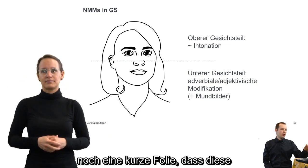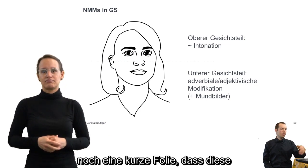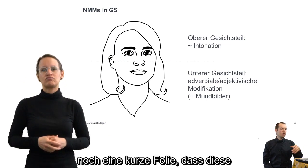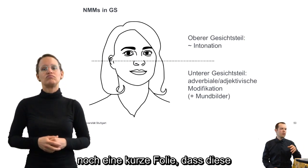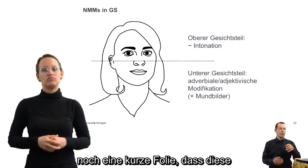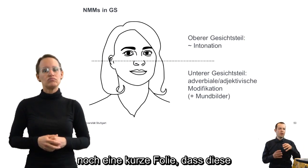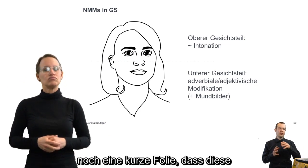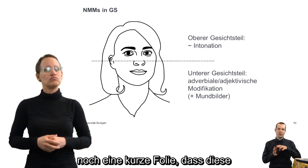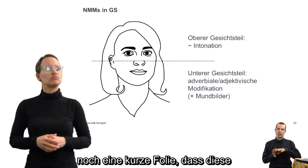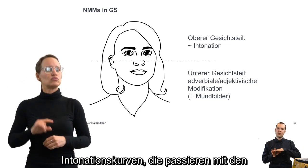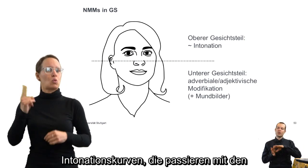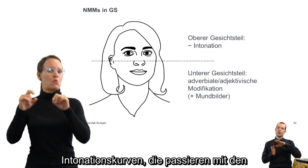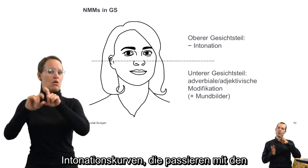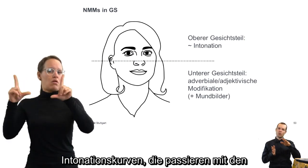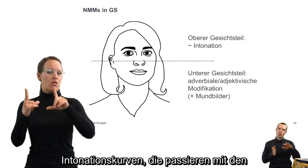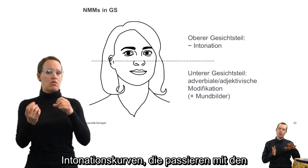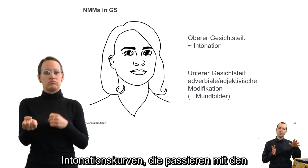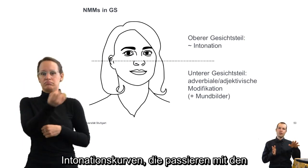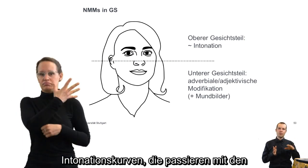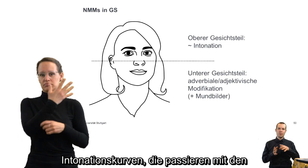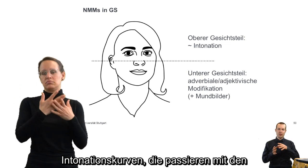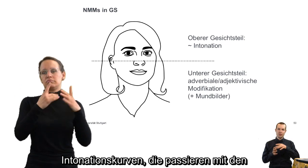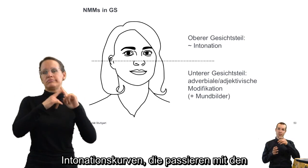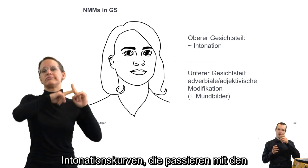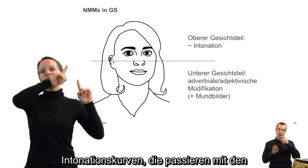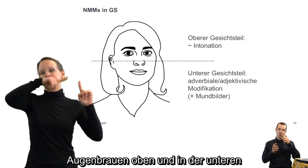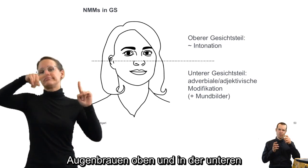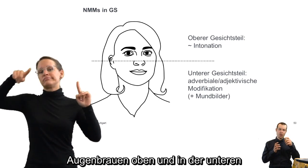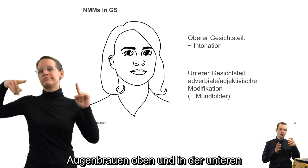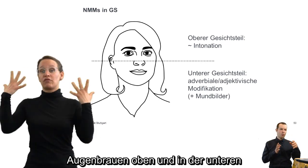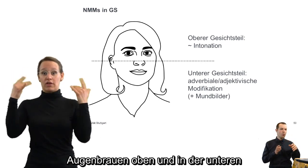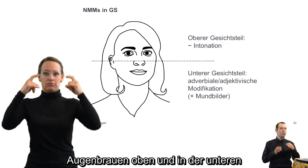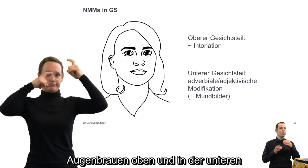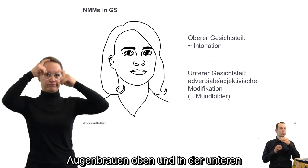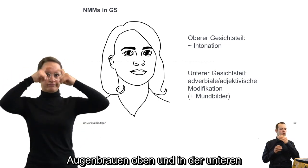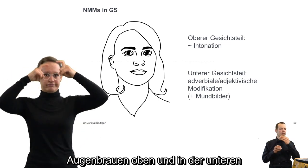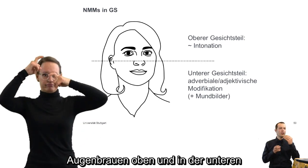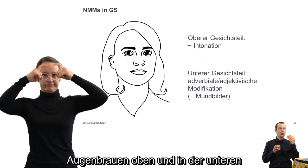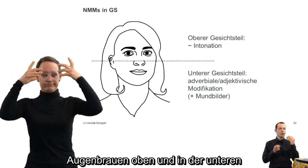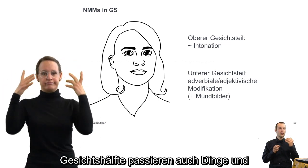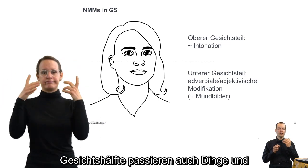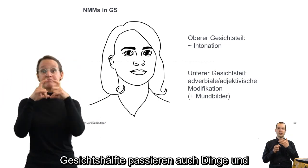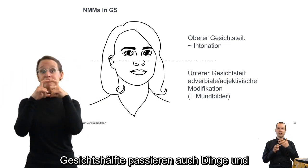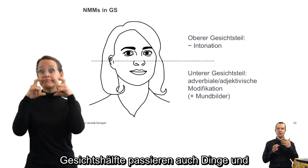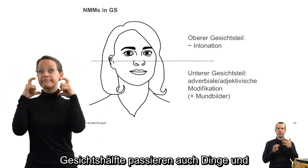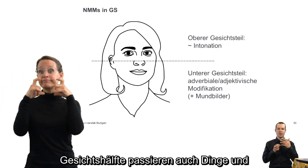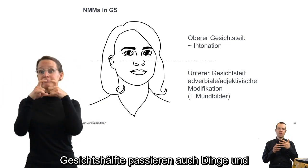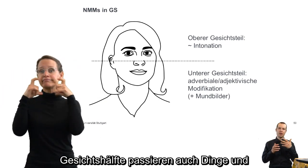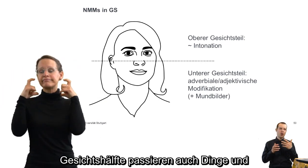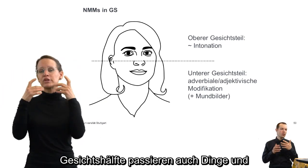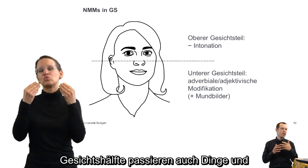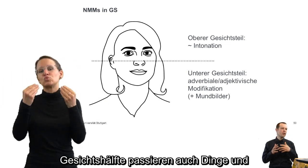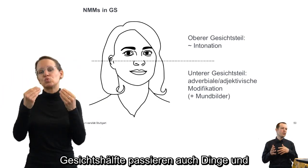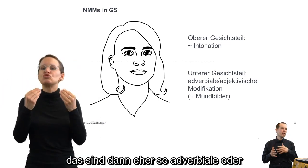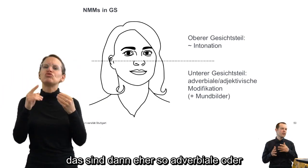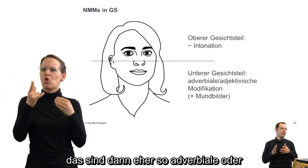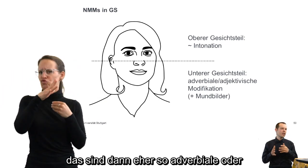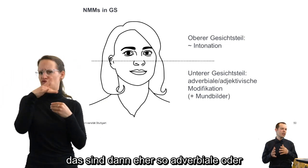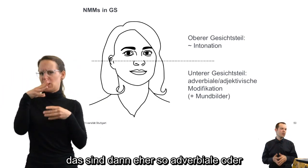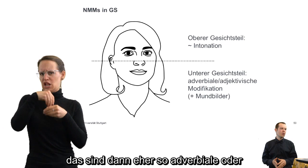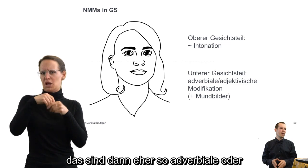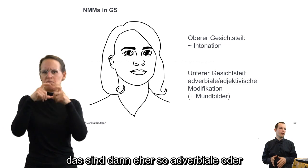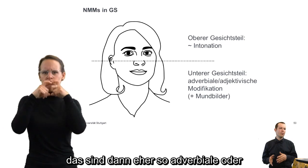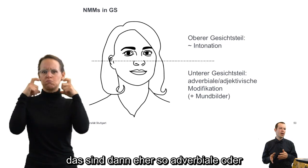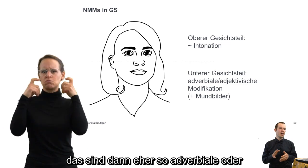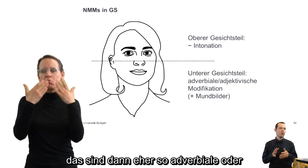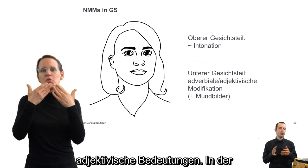Ich bin noch eine kurze Folie, also diese Intonationskurven, die passieren mit den Augenbrauen oben und in der unteren Gesichtshälfte passieren auch Dinge. Und das sind